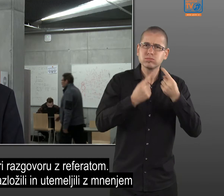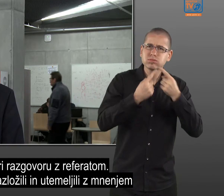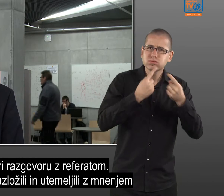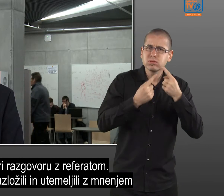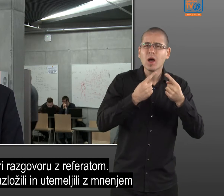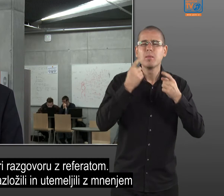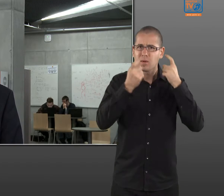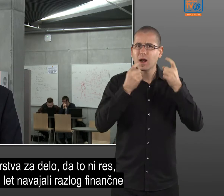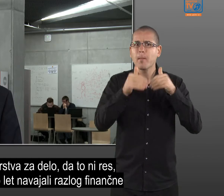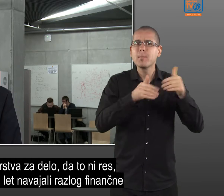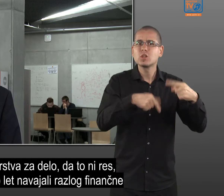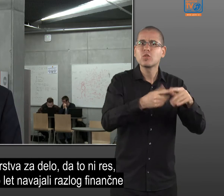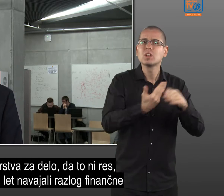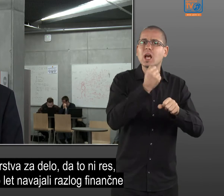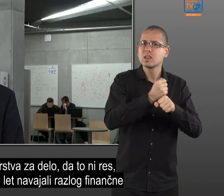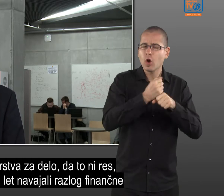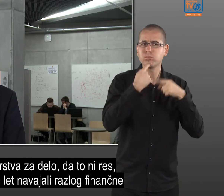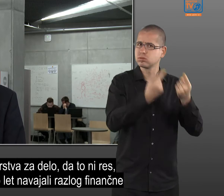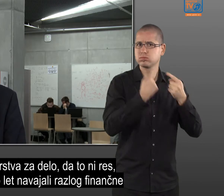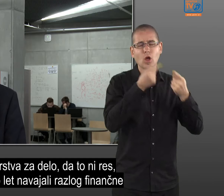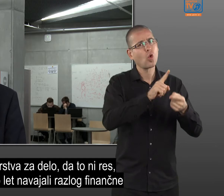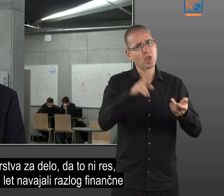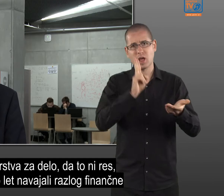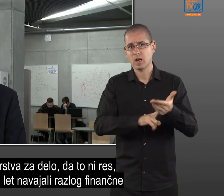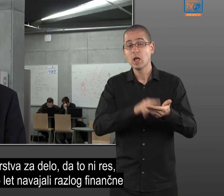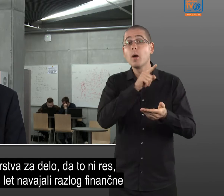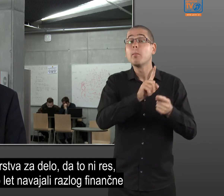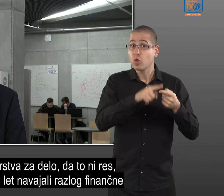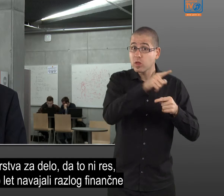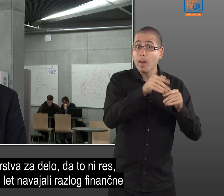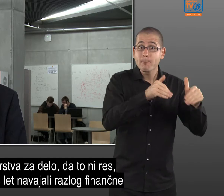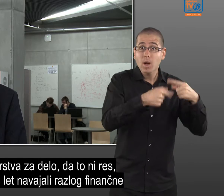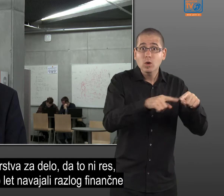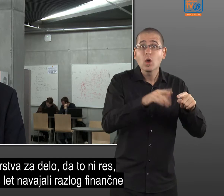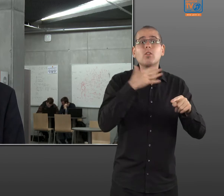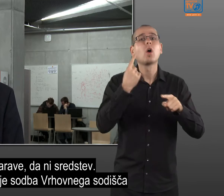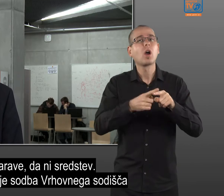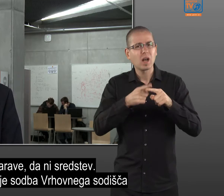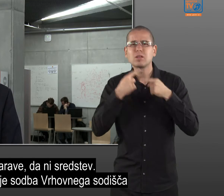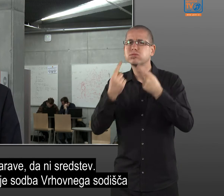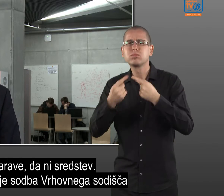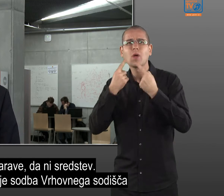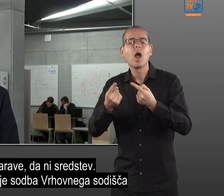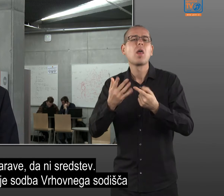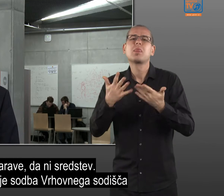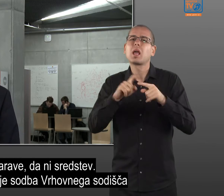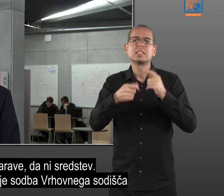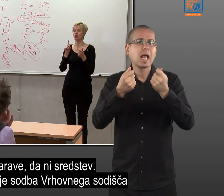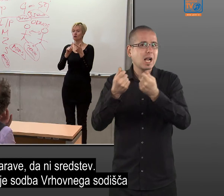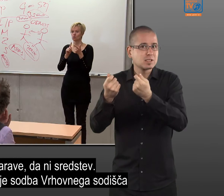utemeljevali, da to ni res, so potem vrsto let utemeljevali razlog finančne narave, češ da ni sredstev. Sedaj,